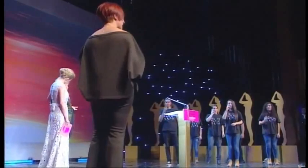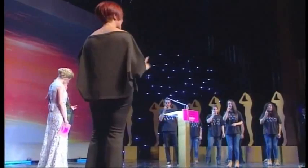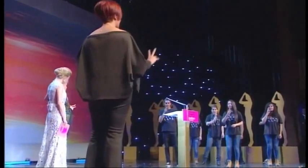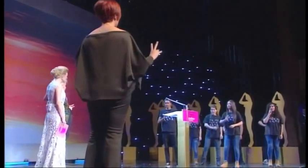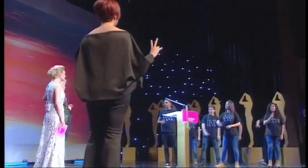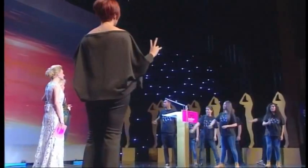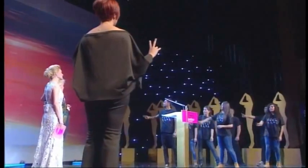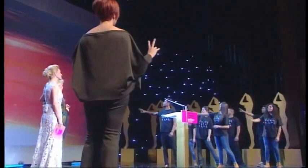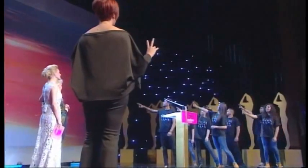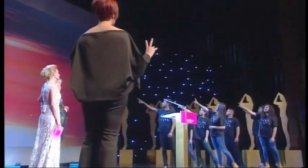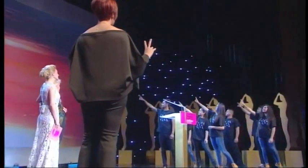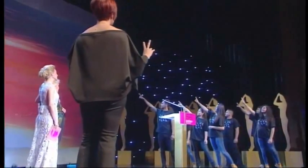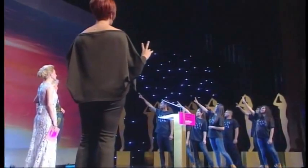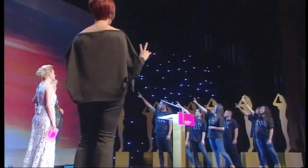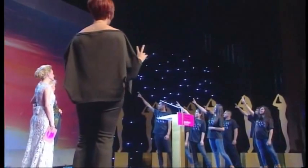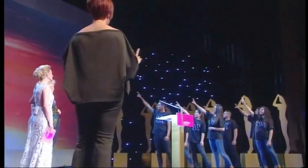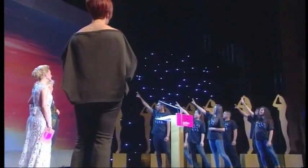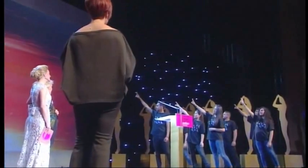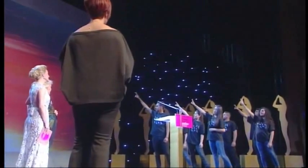να κοιτάω ψηλά.